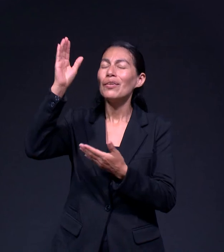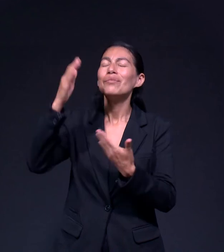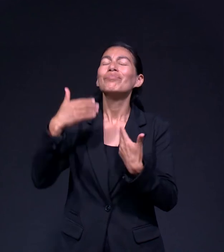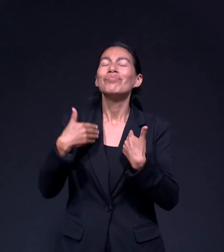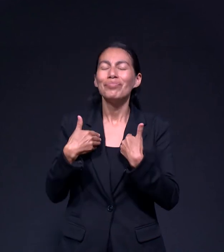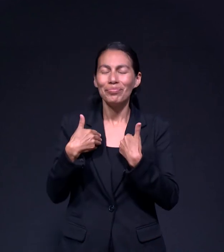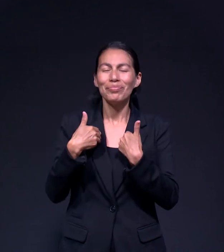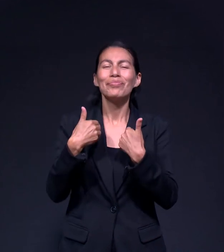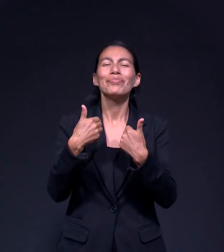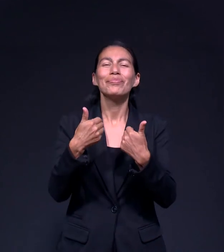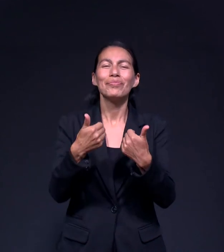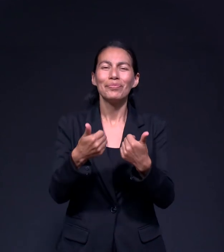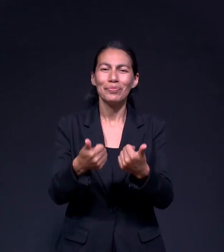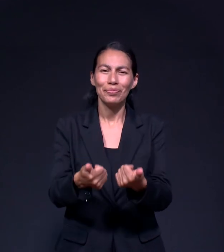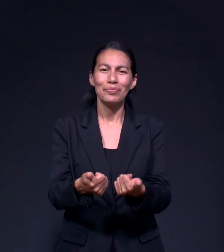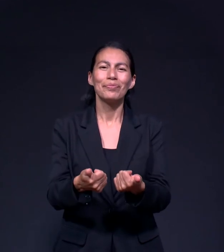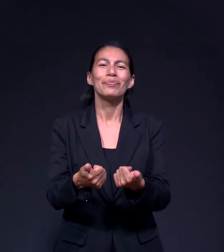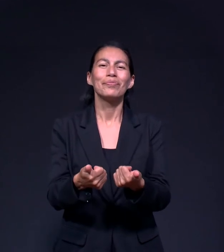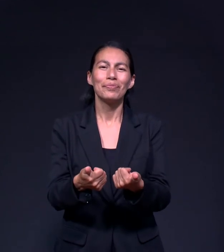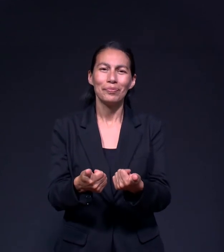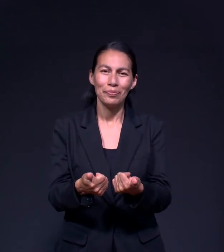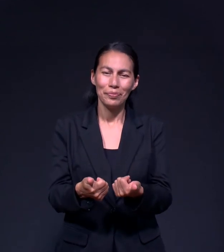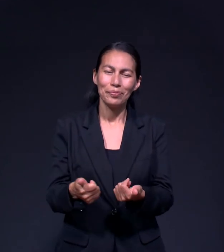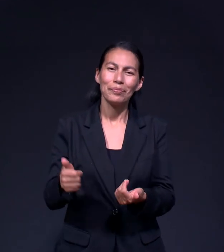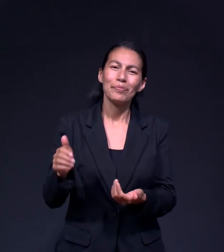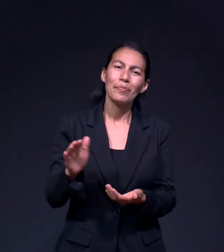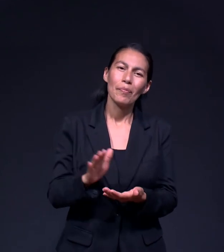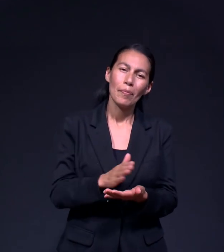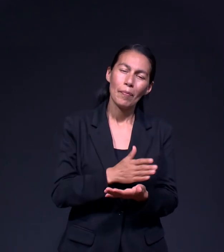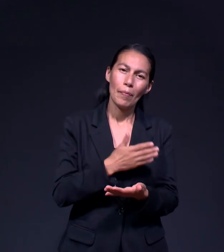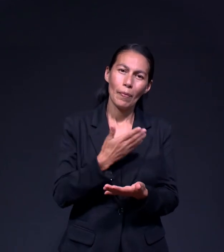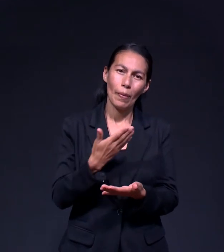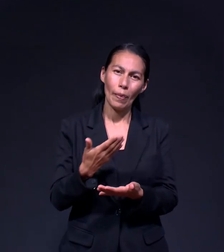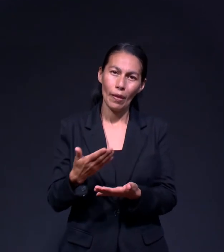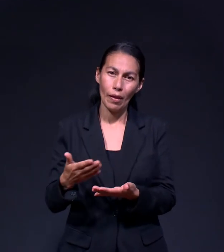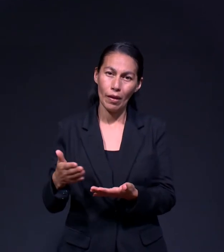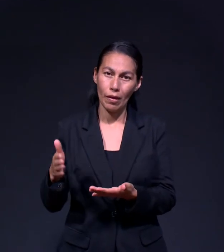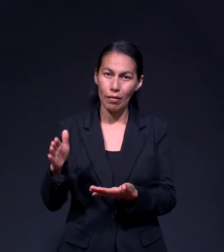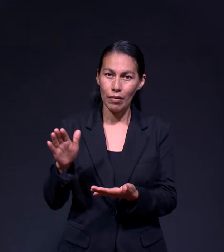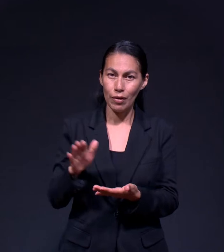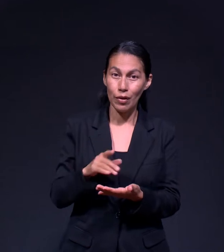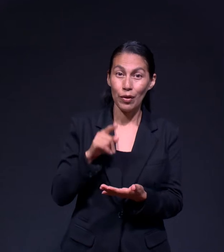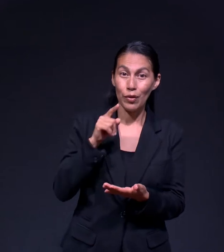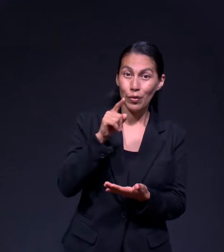solo Cristo puede ver.